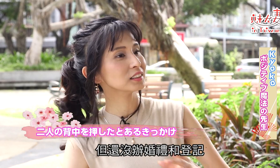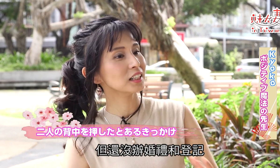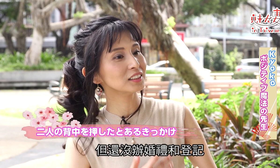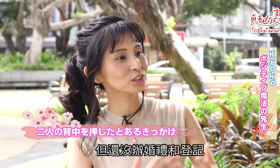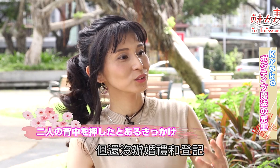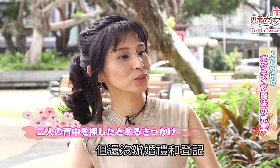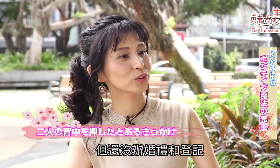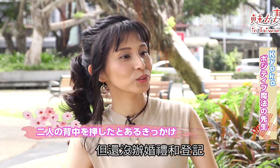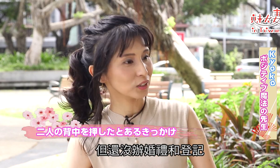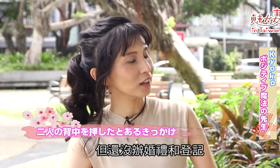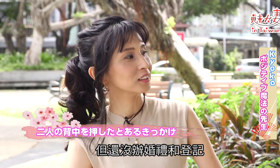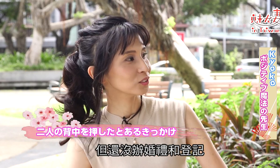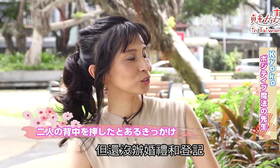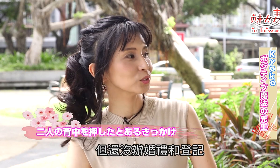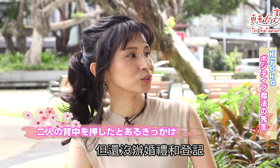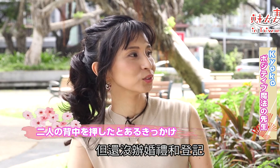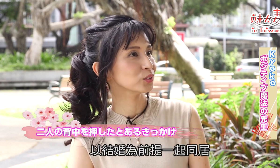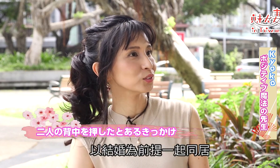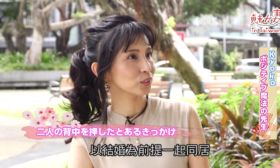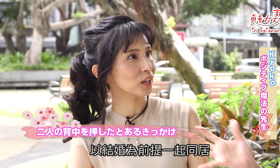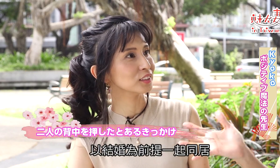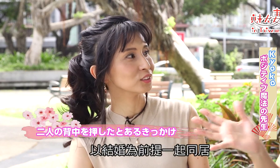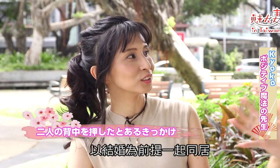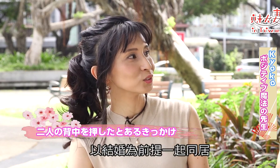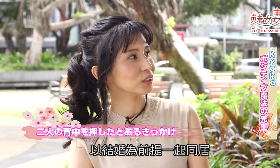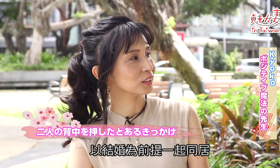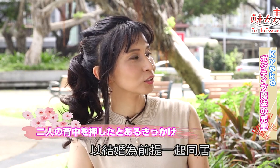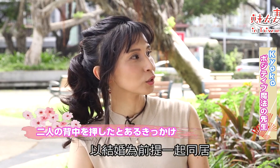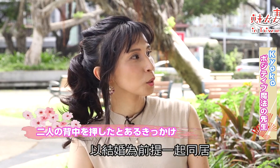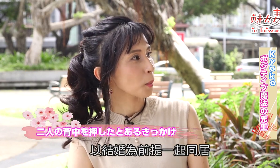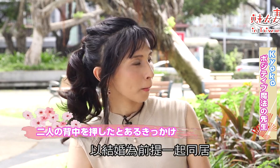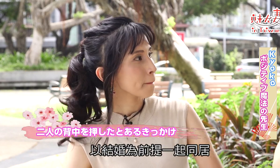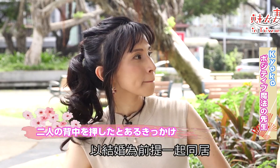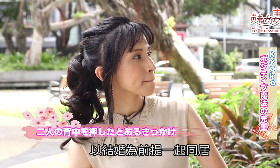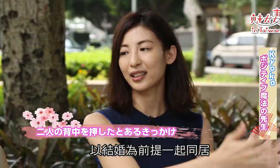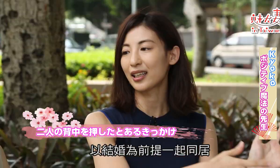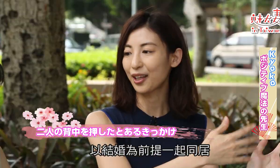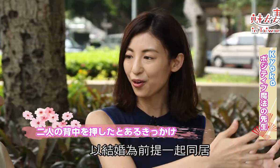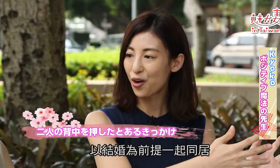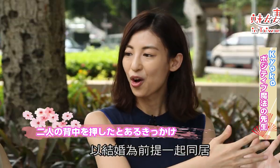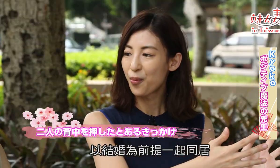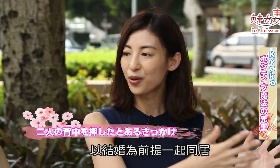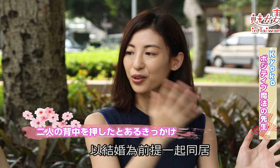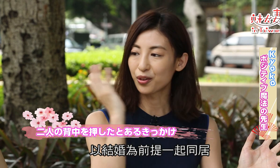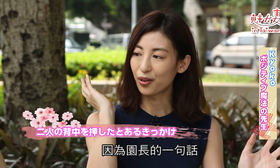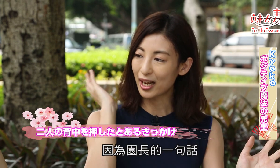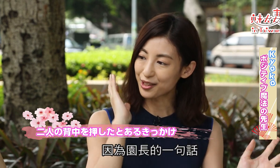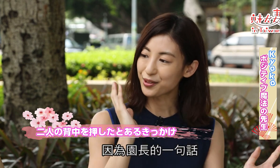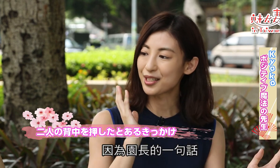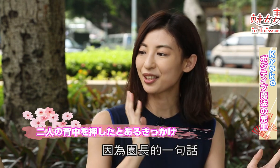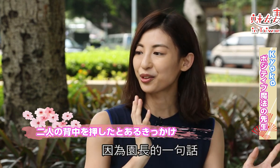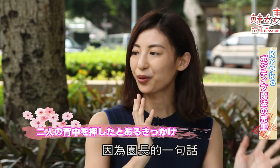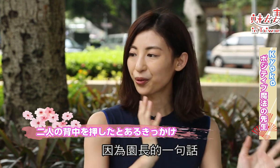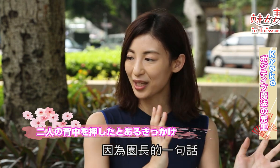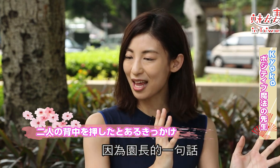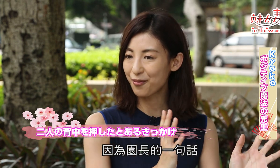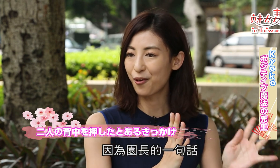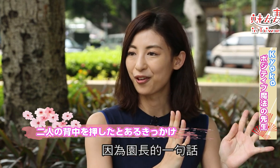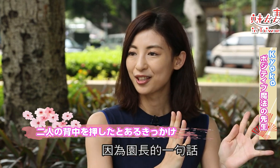際にその、はい、そういう、 そうか、もう、はい、もう結婚を前提に一緒に住まれてたけど、はい、 そうですね、 もうその園長先生の言ったことで、うんうんうん、もう